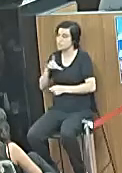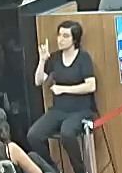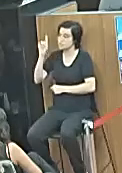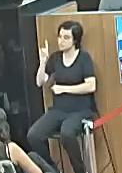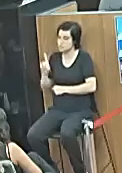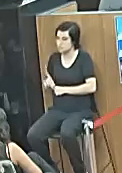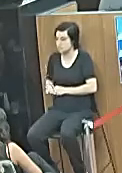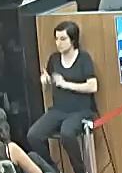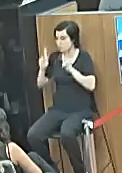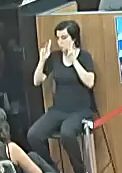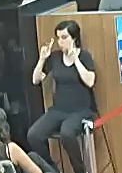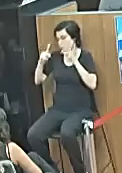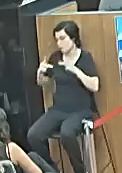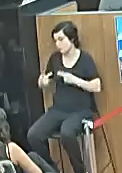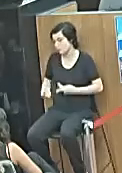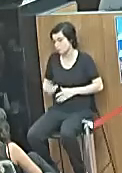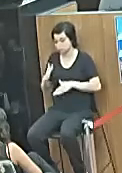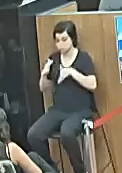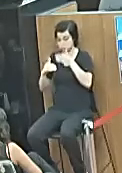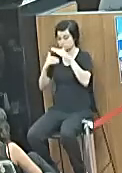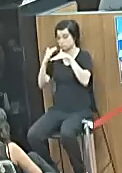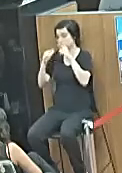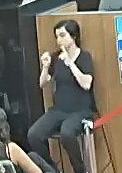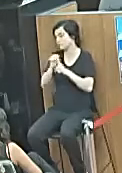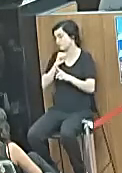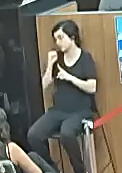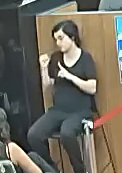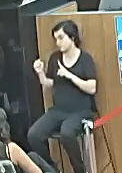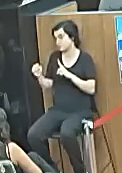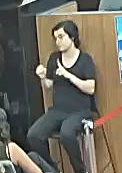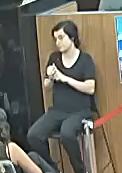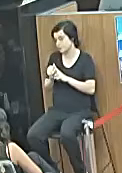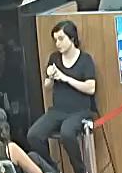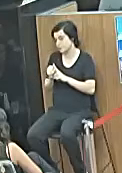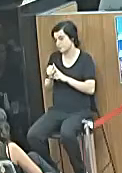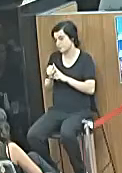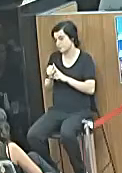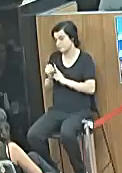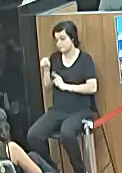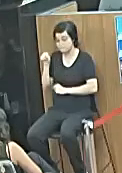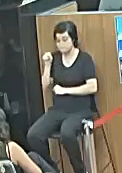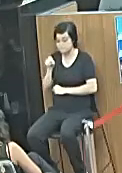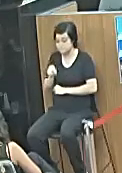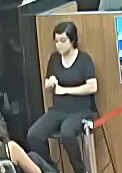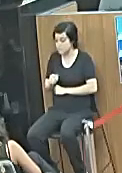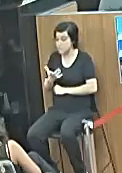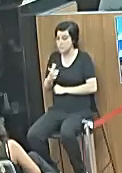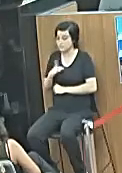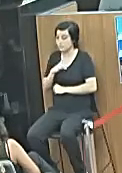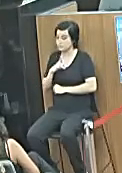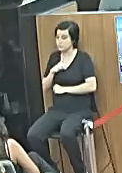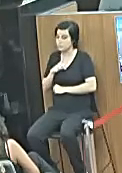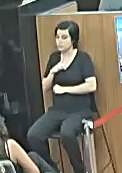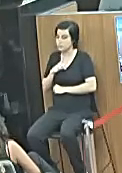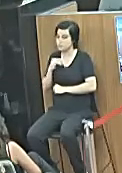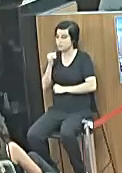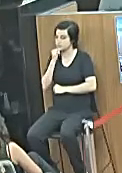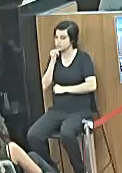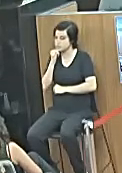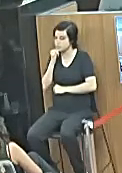desenvolvimento social onde está todos os vulneráveis e que necessitam